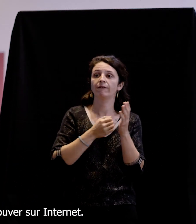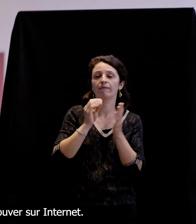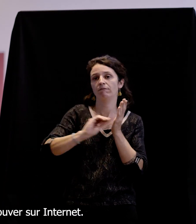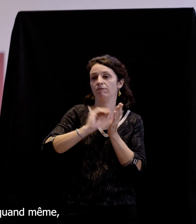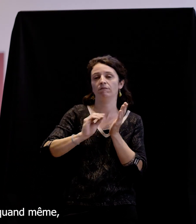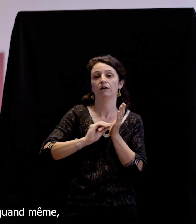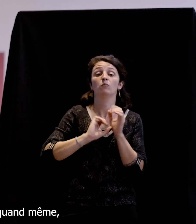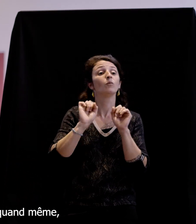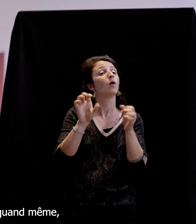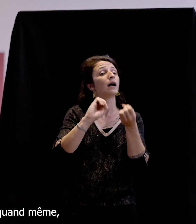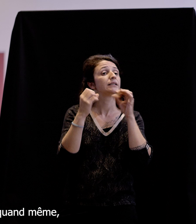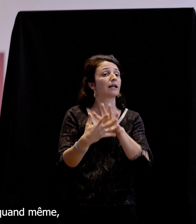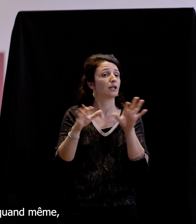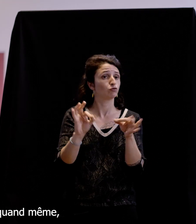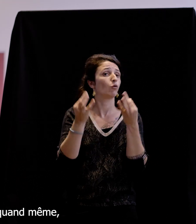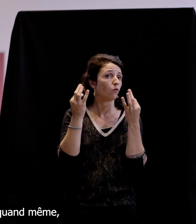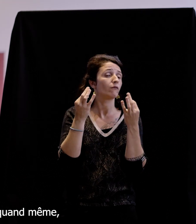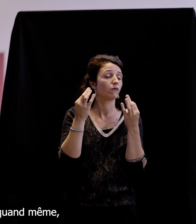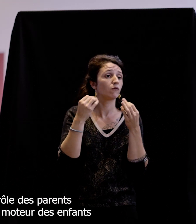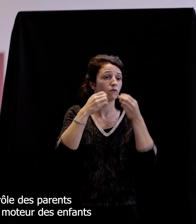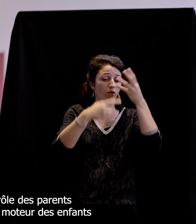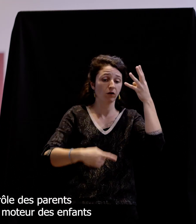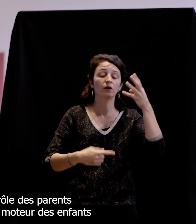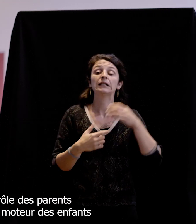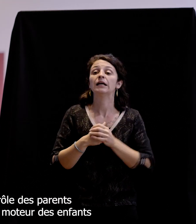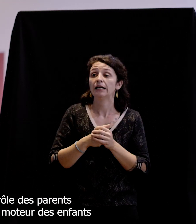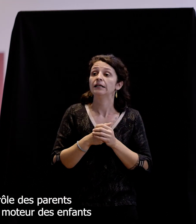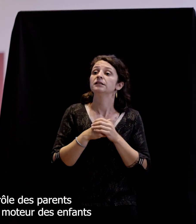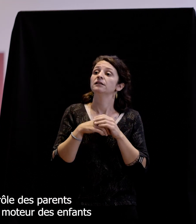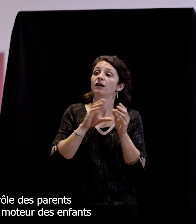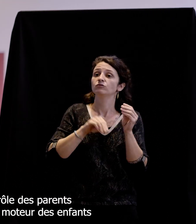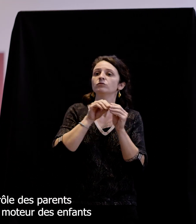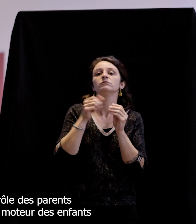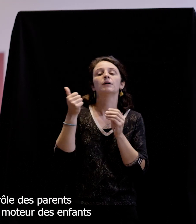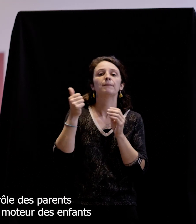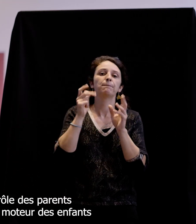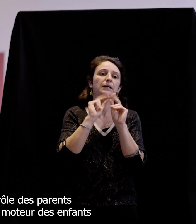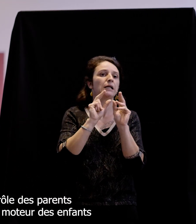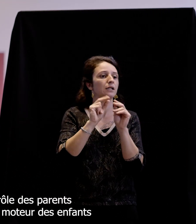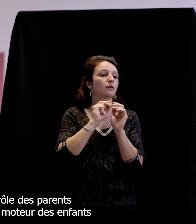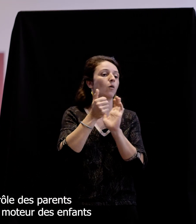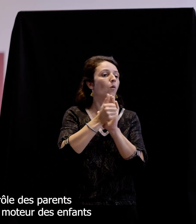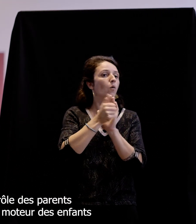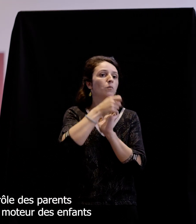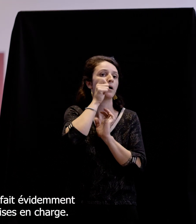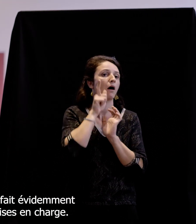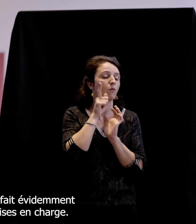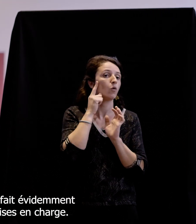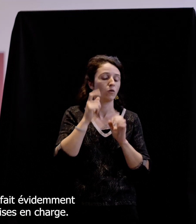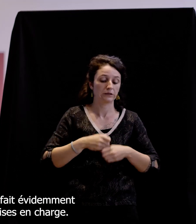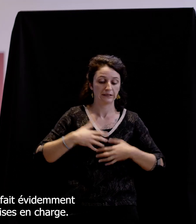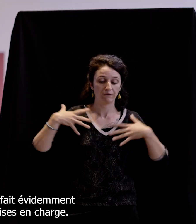Internet. Et dans tout ça, quand même, il y a le fait que le rôle des parents dans le développement moteur des enfants